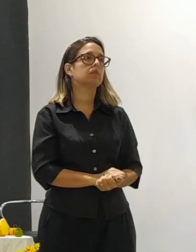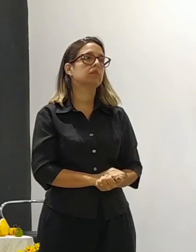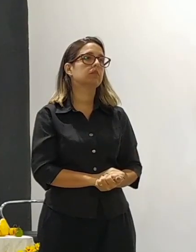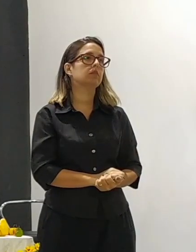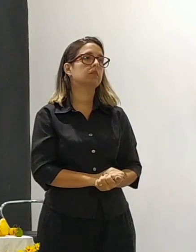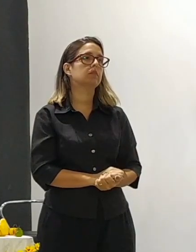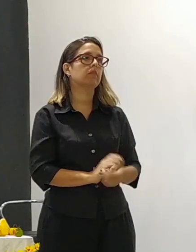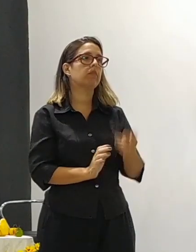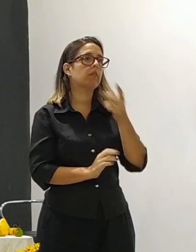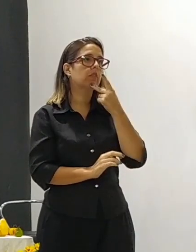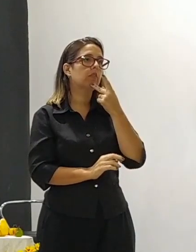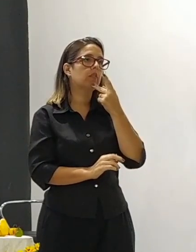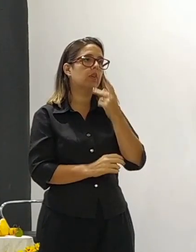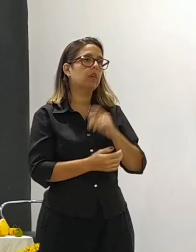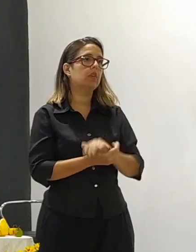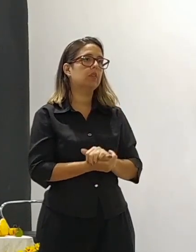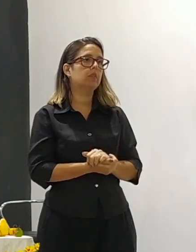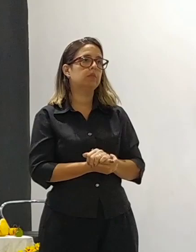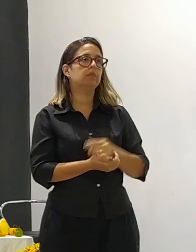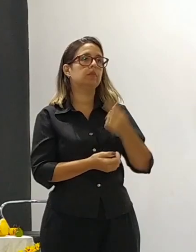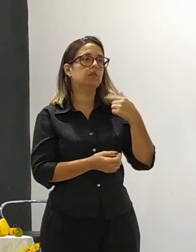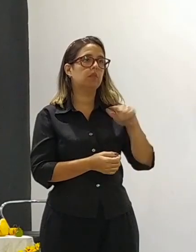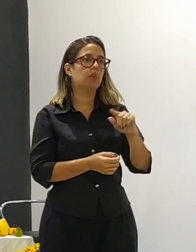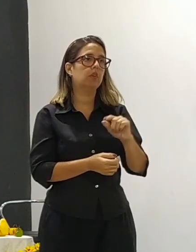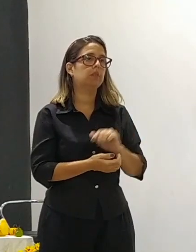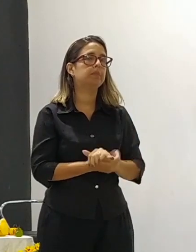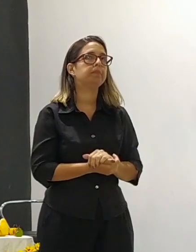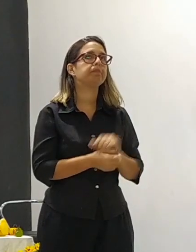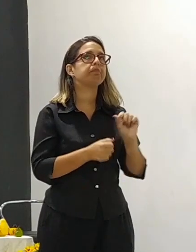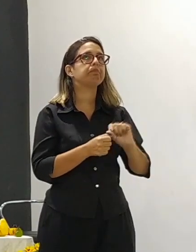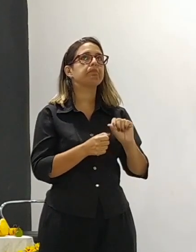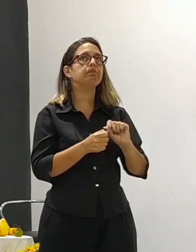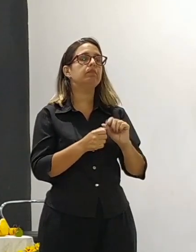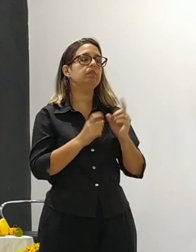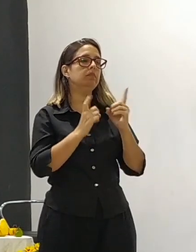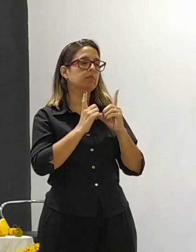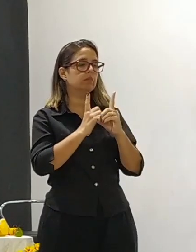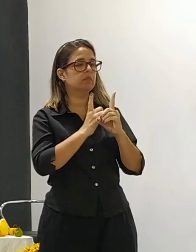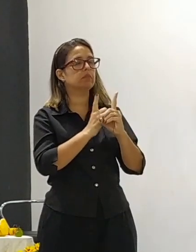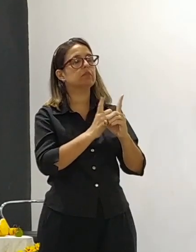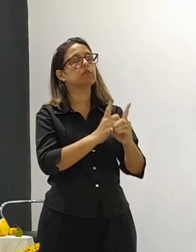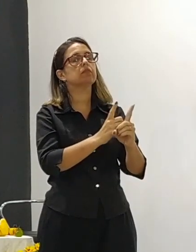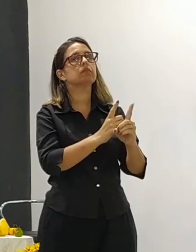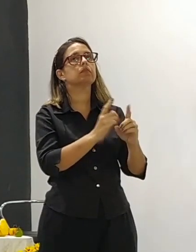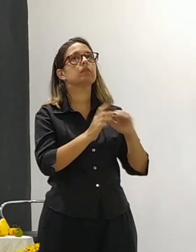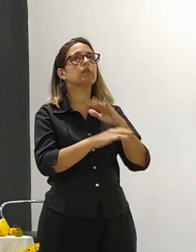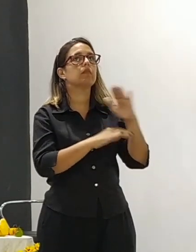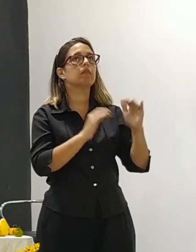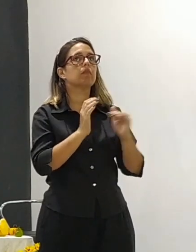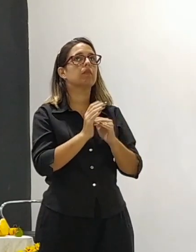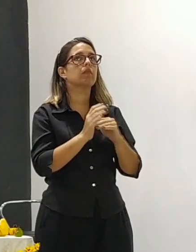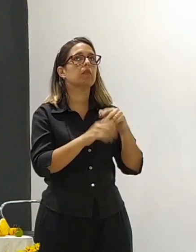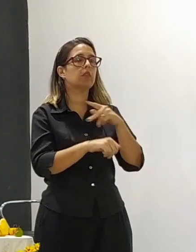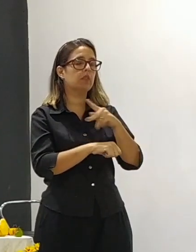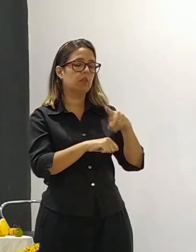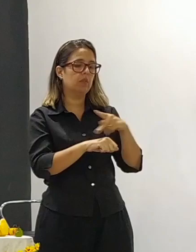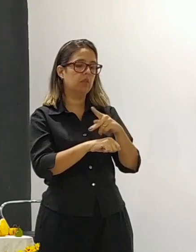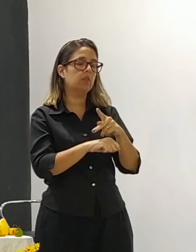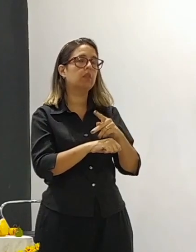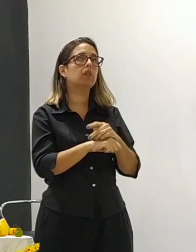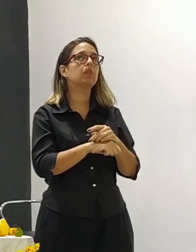Vai dizer assim: portanto, ide, fazei discípulos de todas as